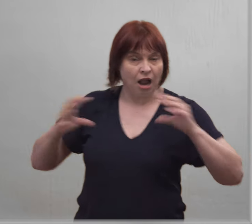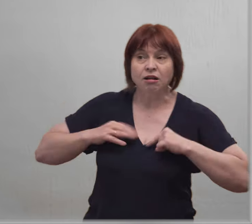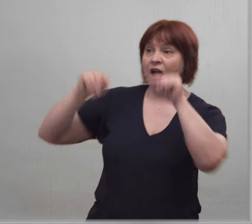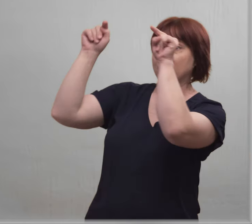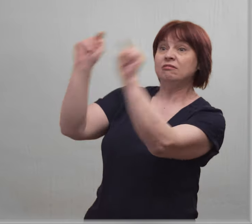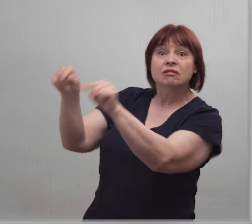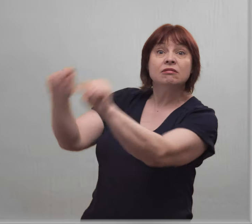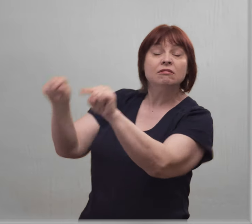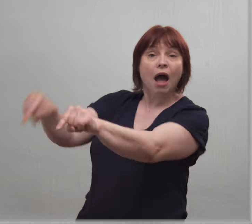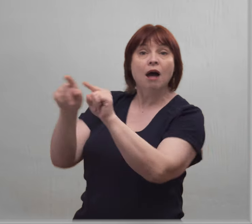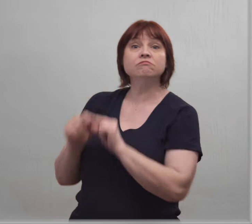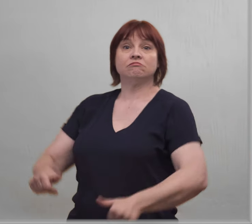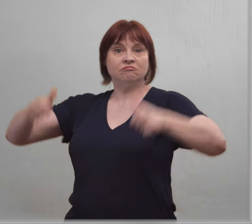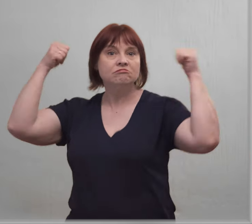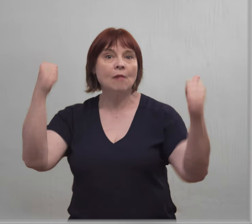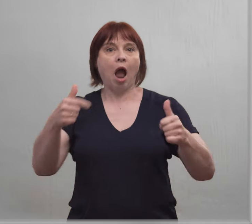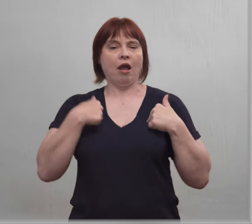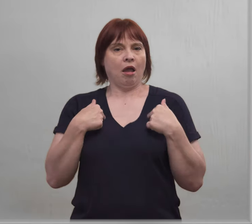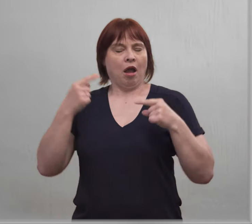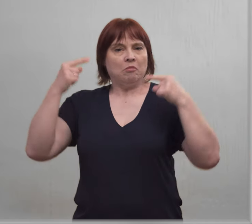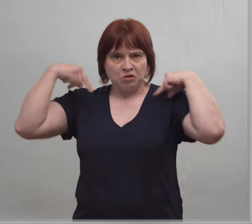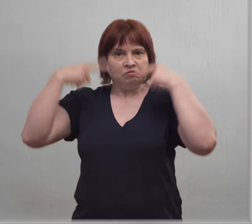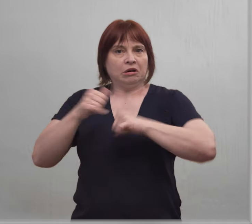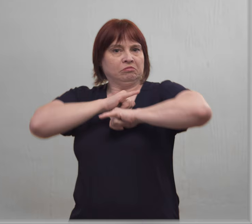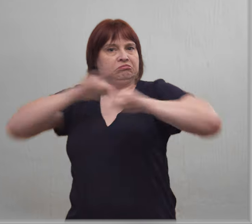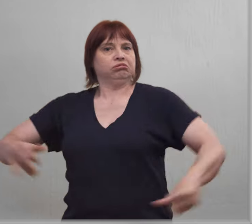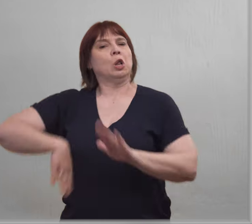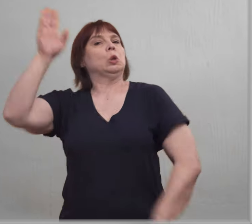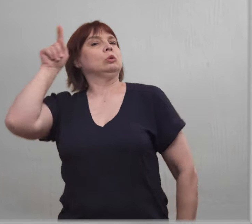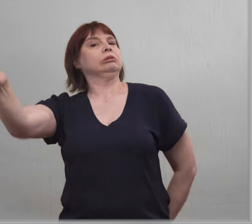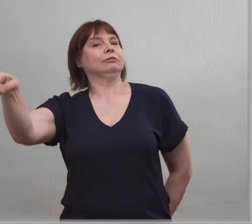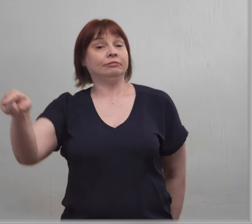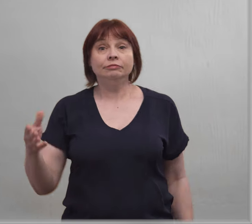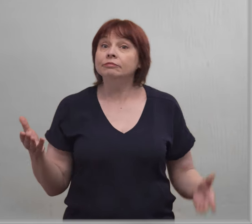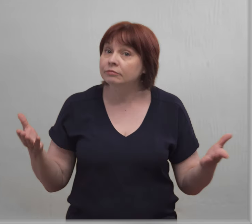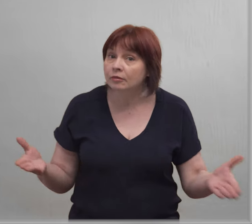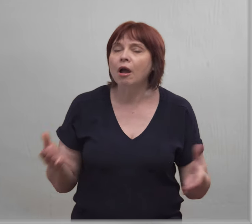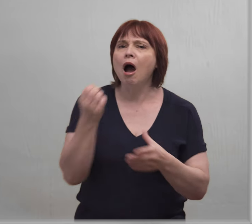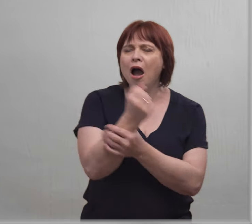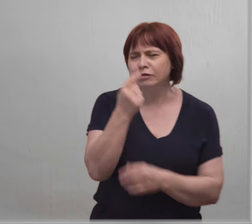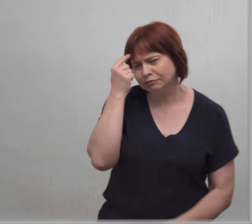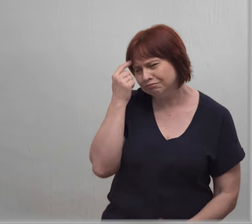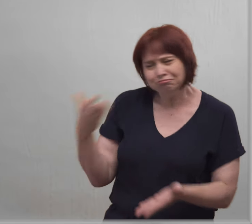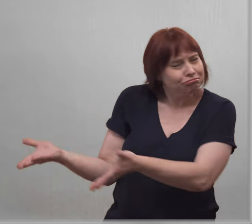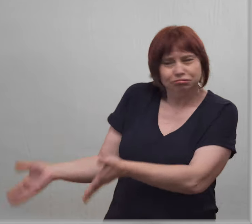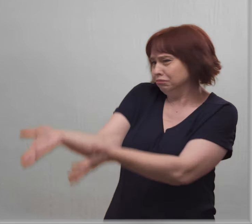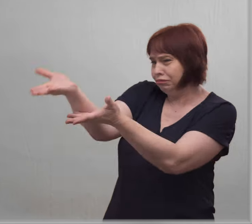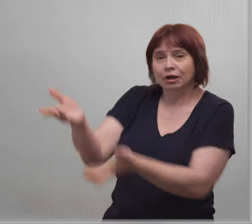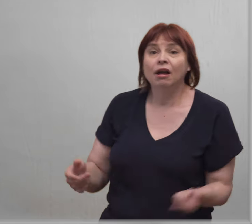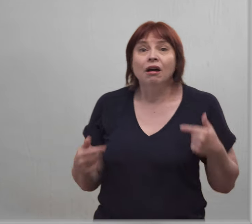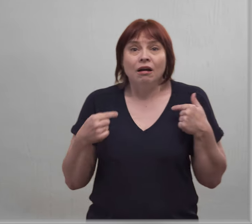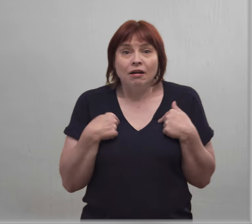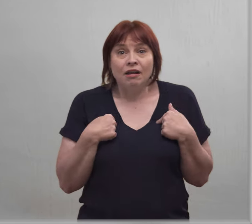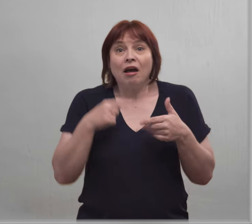его успех зависит не от этого. Он поднялся на самую высокую гору, и Бог вновь проговорил его сердце, потому что